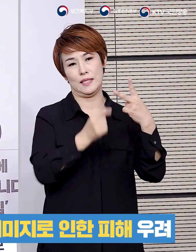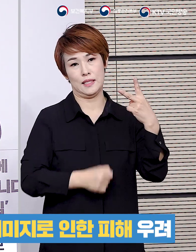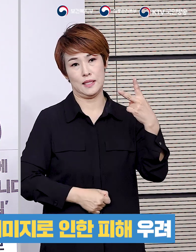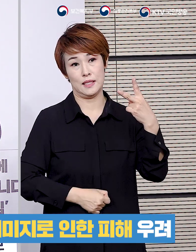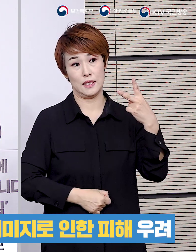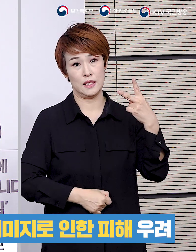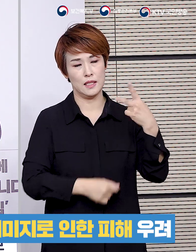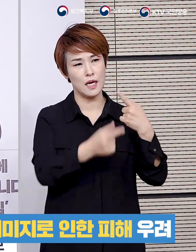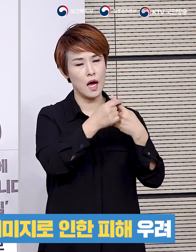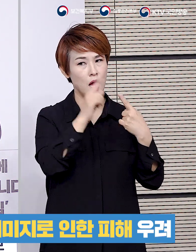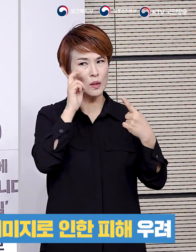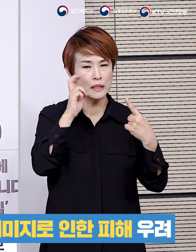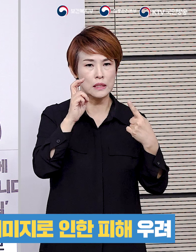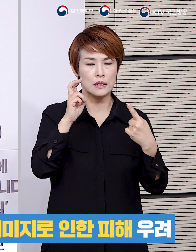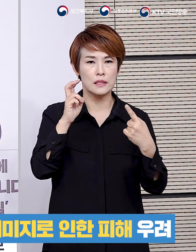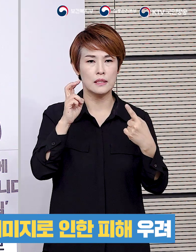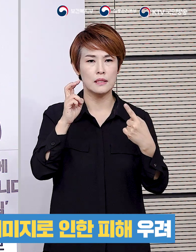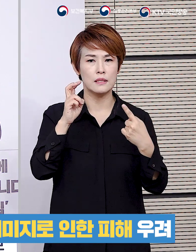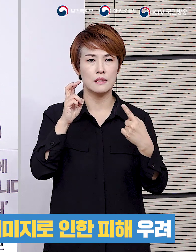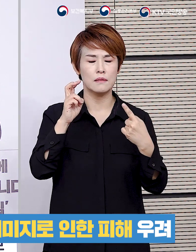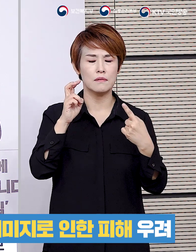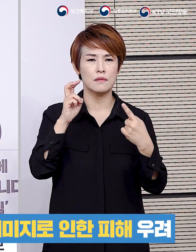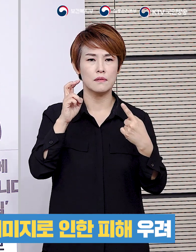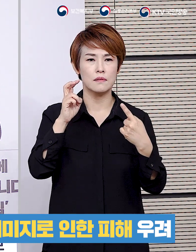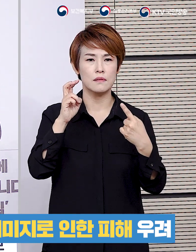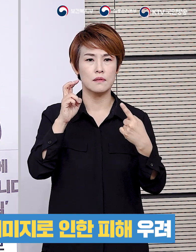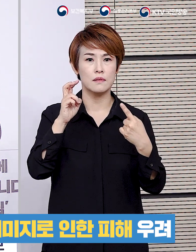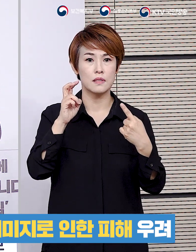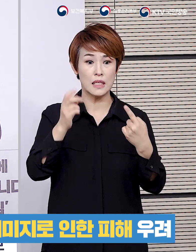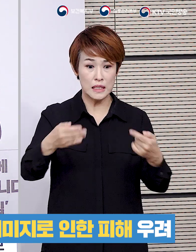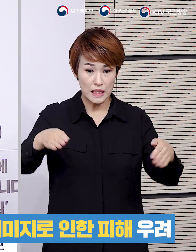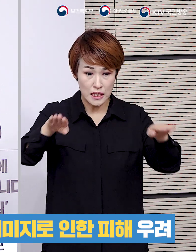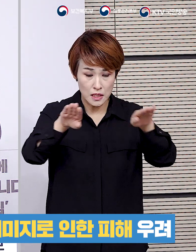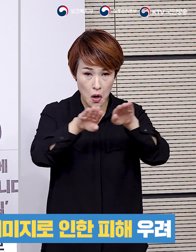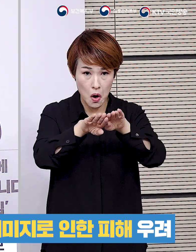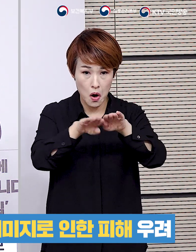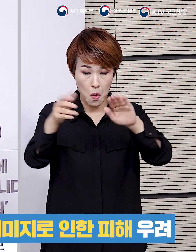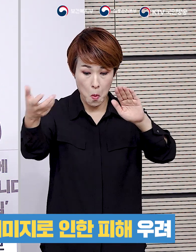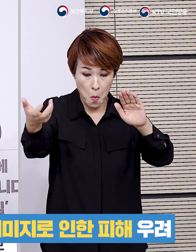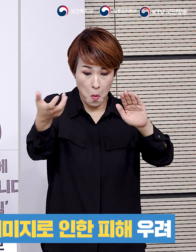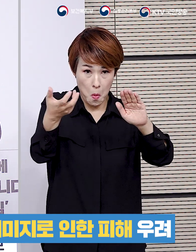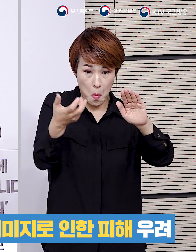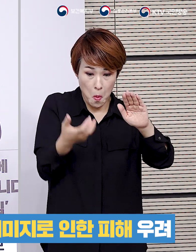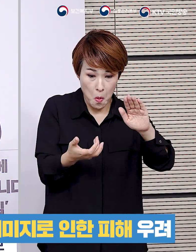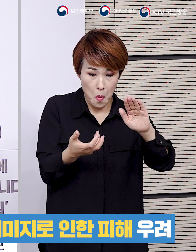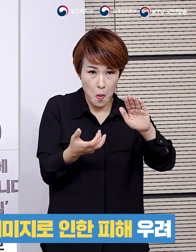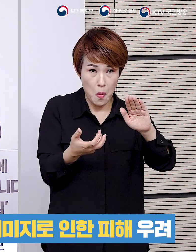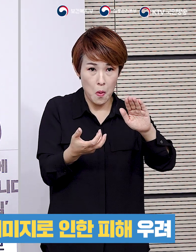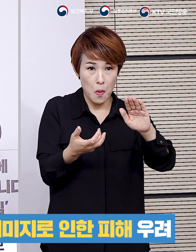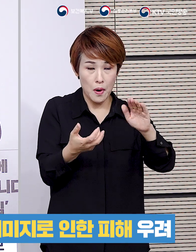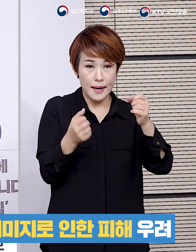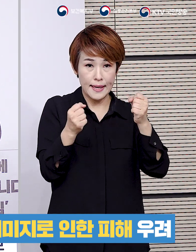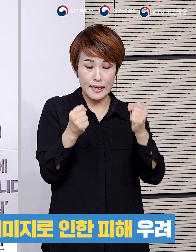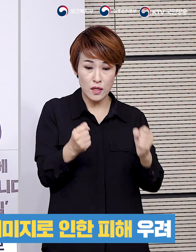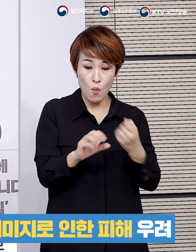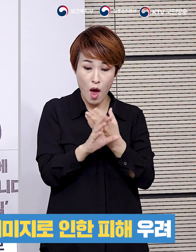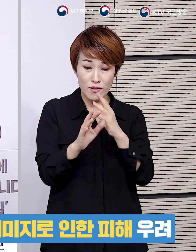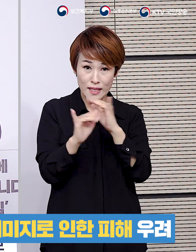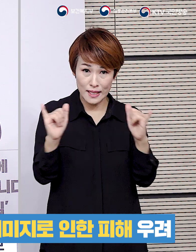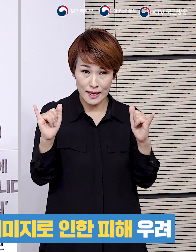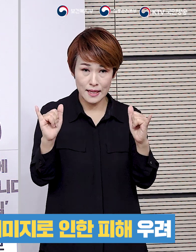두 가지라고 평가를 하고 있습니다. 혹시 있을 수 있는 이 시설에 입소해